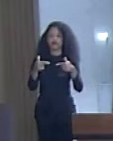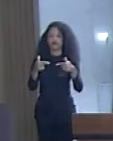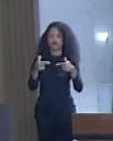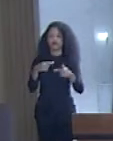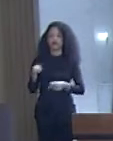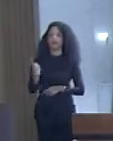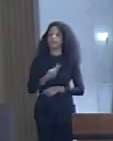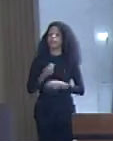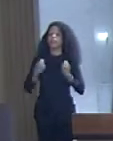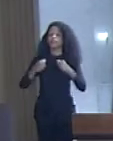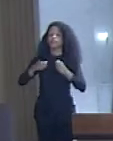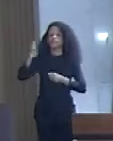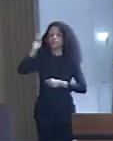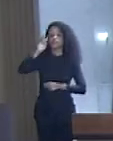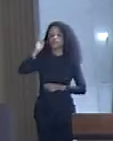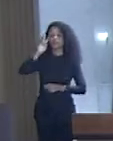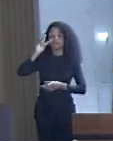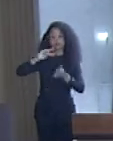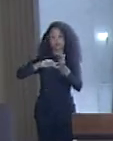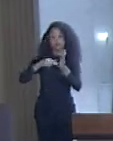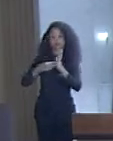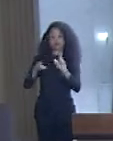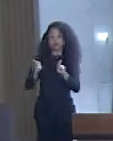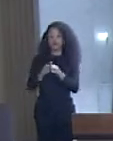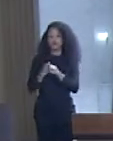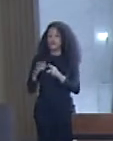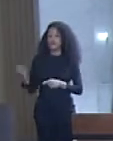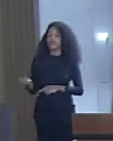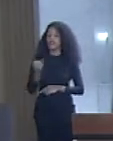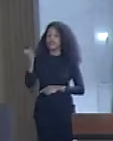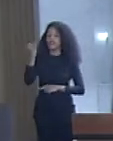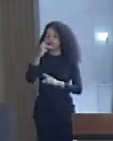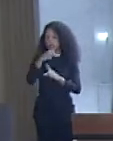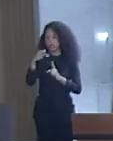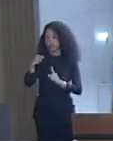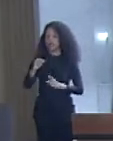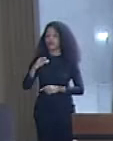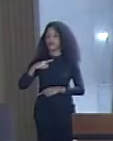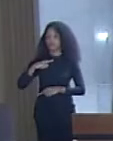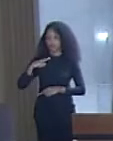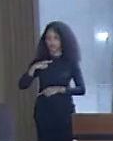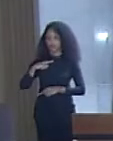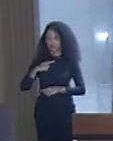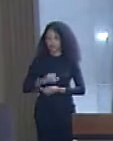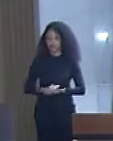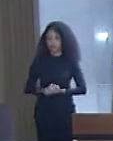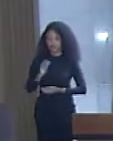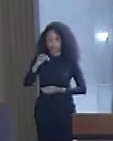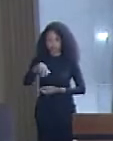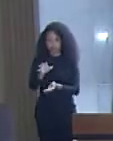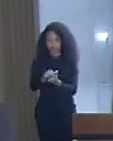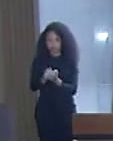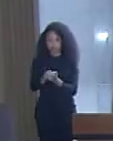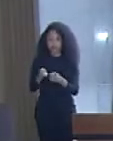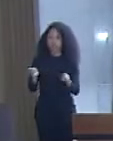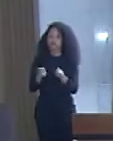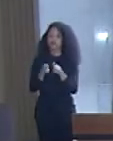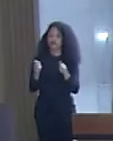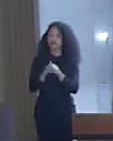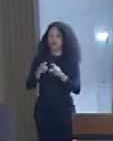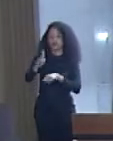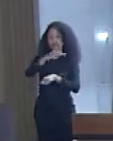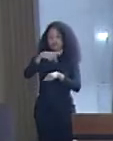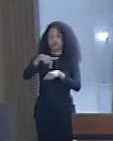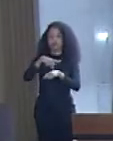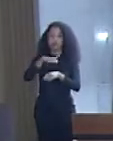precisamos resgatar o significado e a importância da Previdência Social, não só aqui para Pernambuco, mas para o país como um todo.